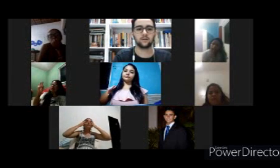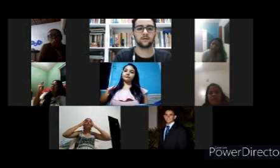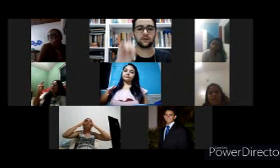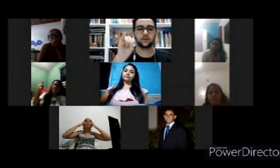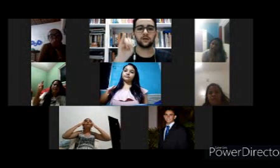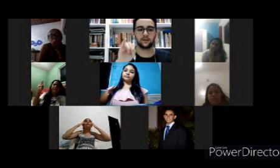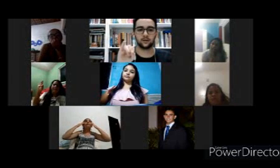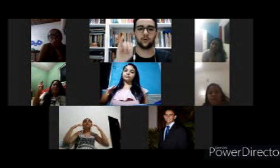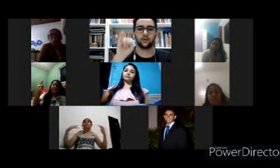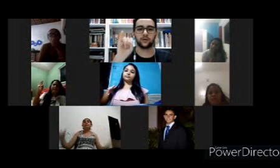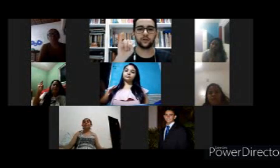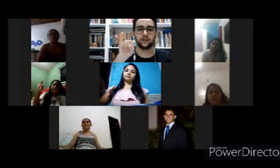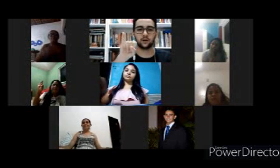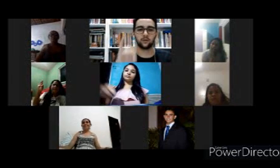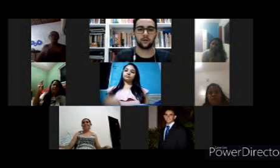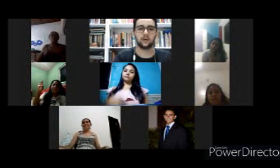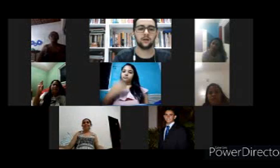Acertei? Acertou. Tio, agora o I.